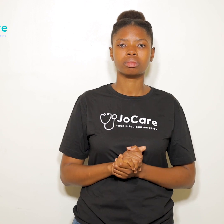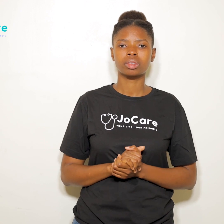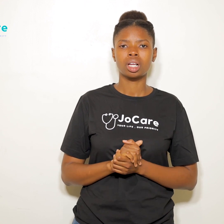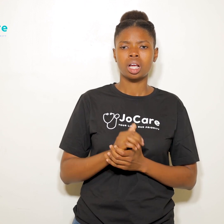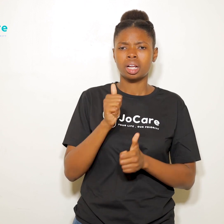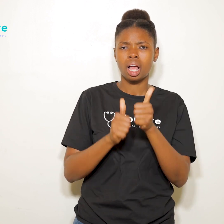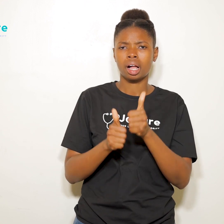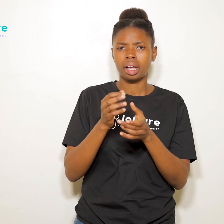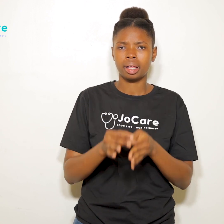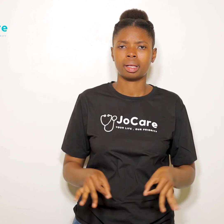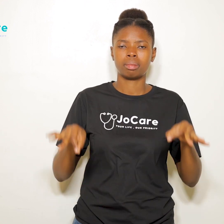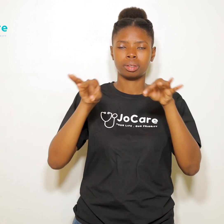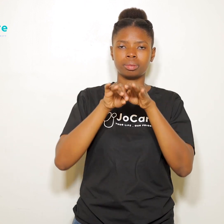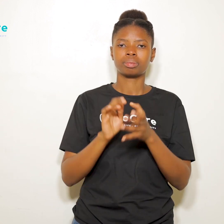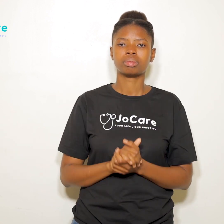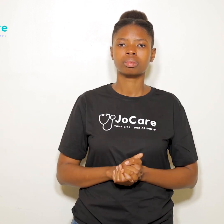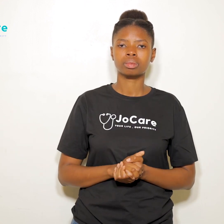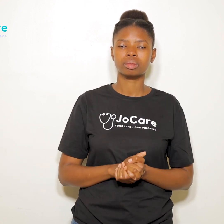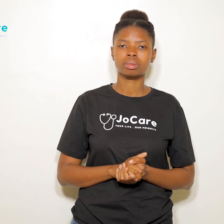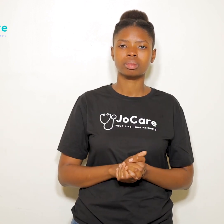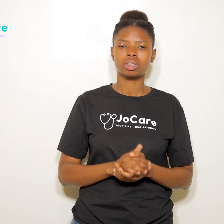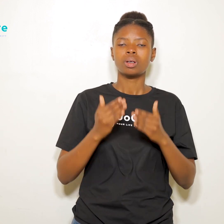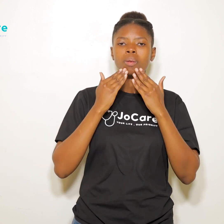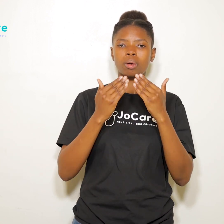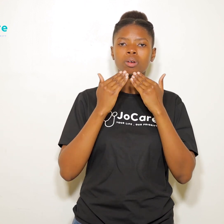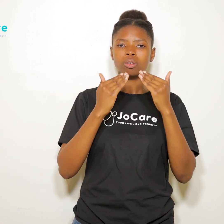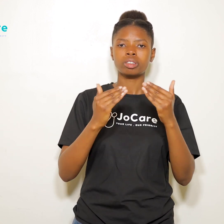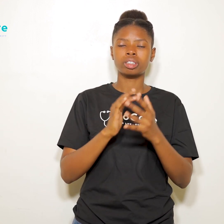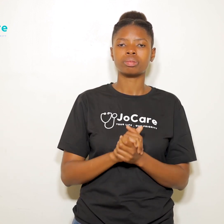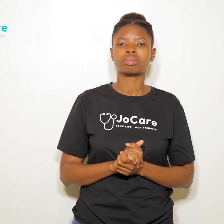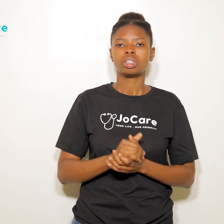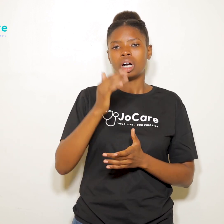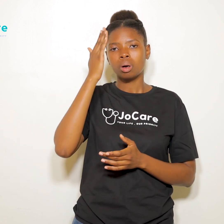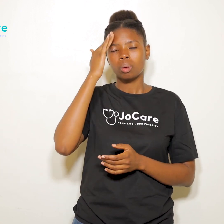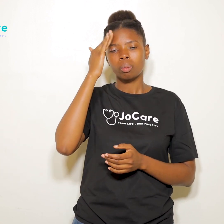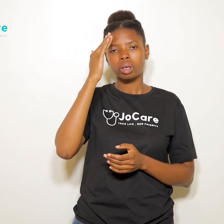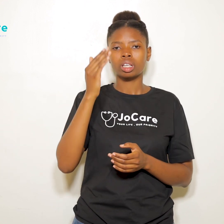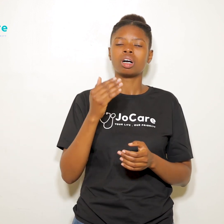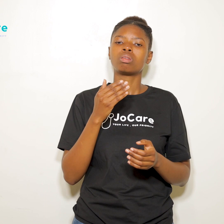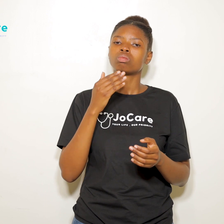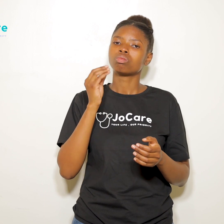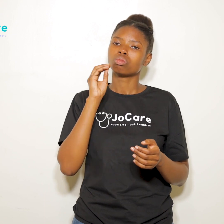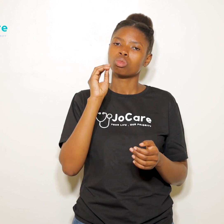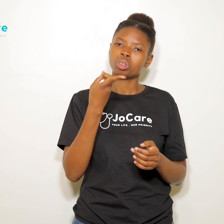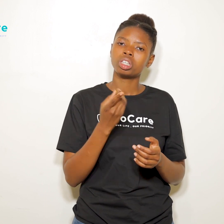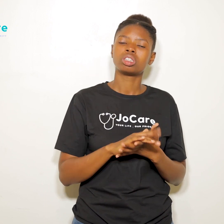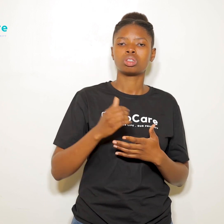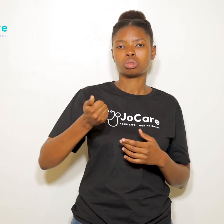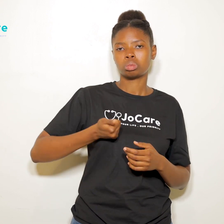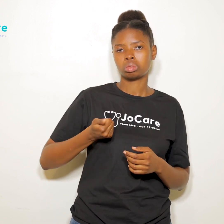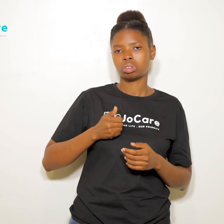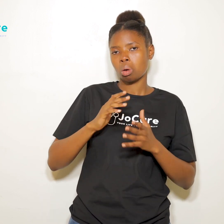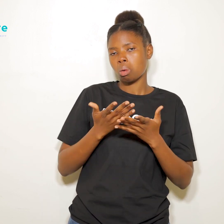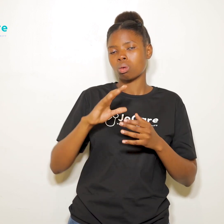iki? Murakoze. Kumenya ukwezi ku mudamu cyangwa ku mukobwa bifite akamaro